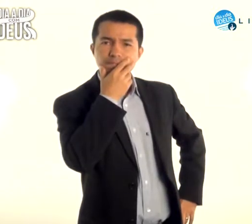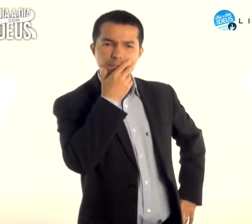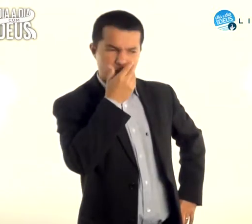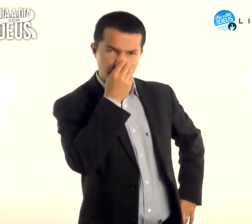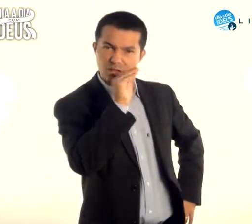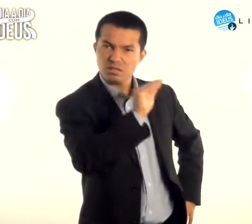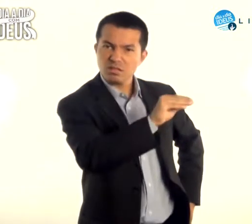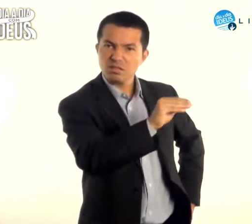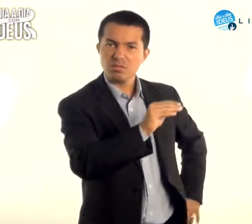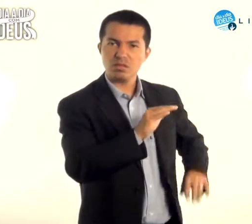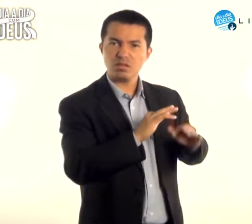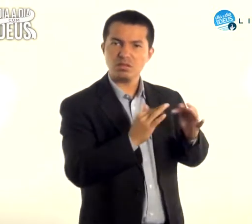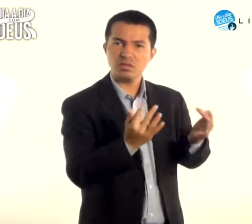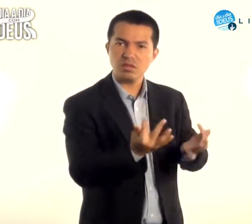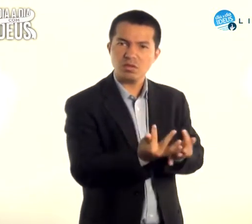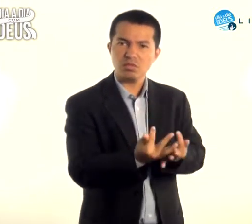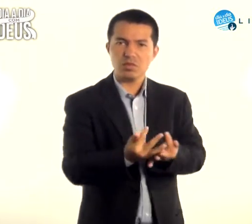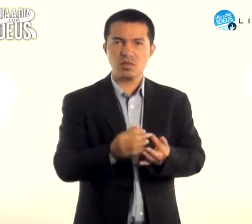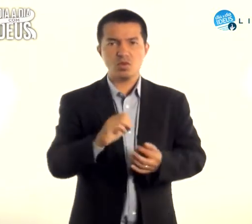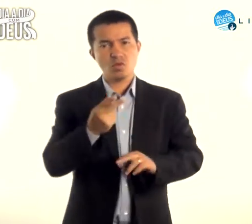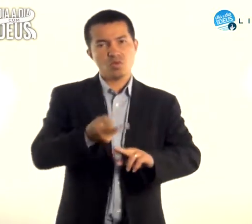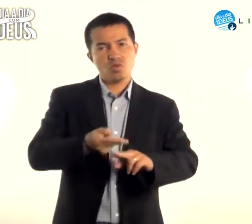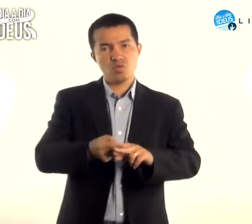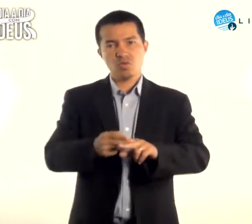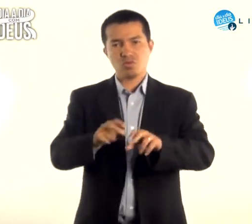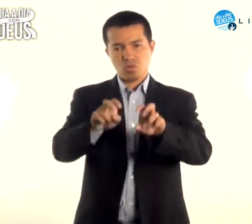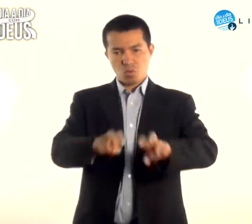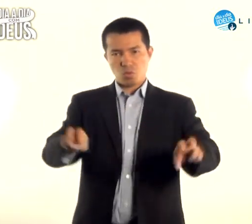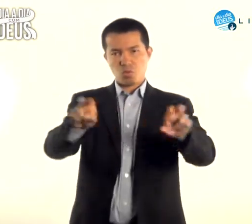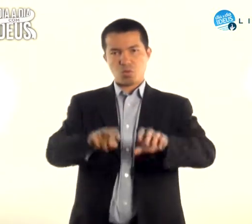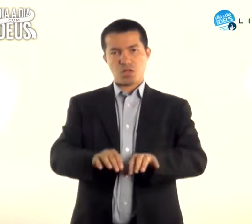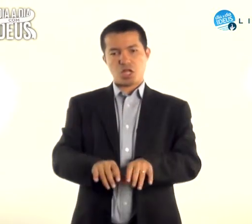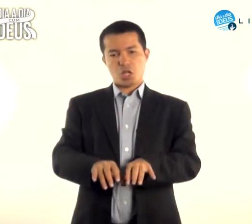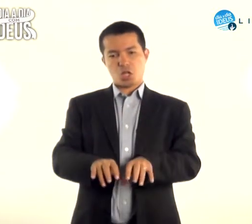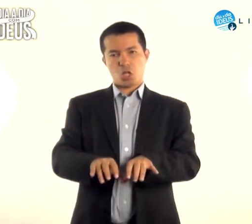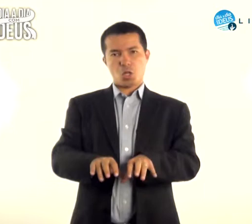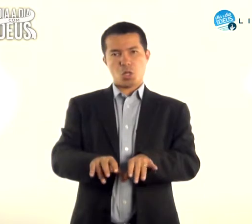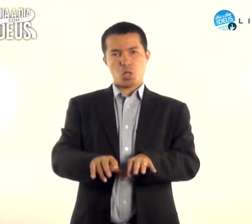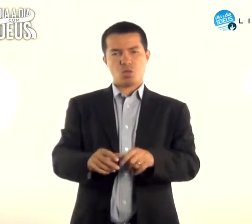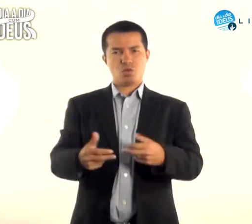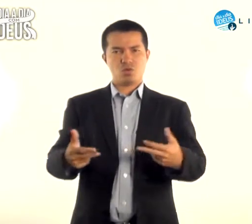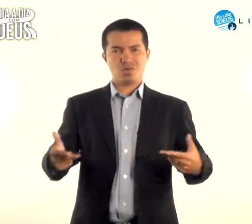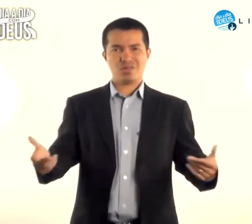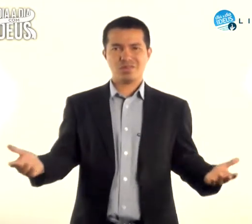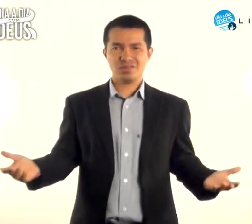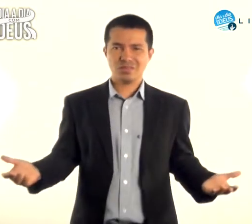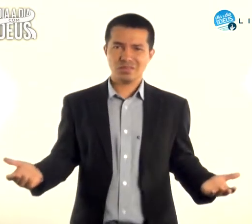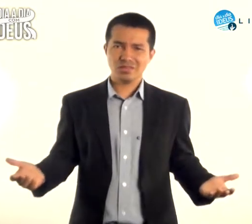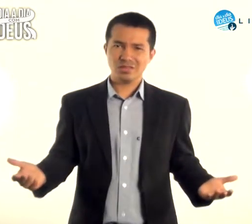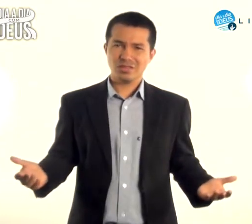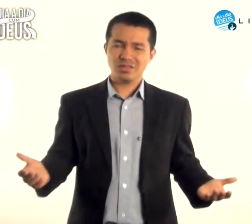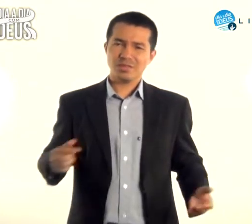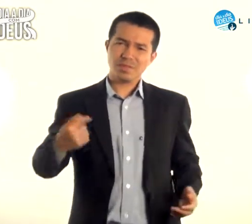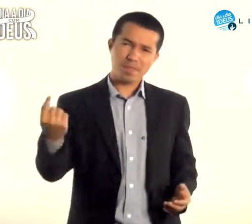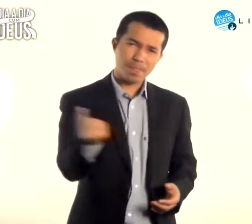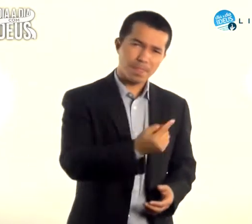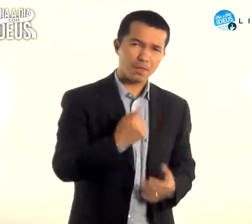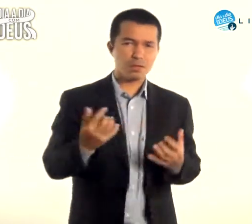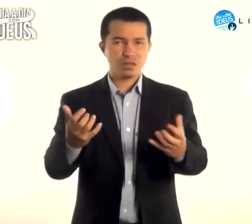todo resolvendo coisas na telinha do computador. Interessante. E a gente vai tentando curtir a nossa vida.